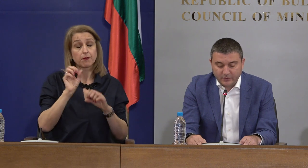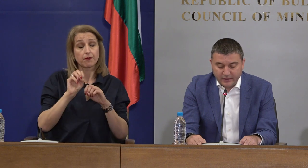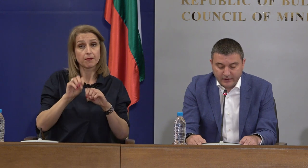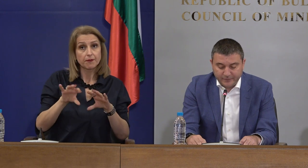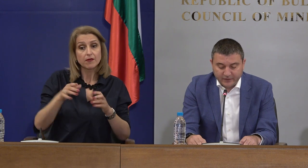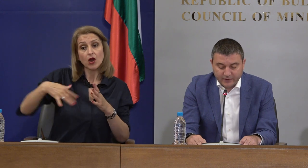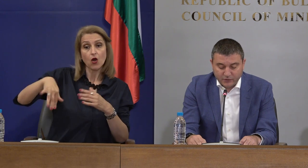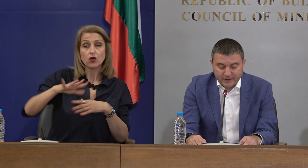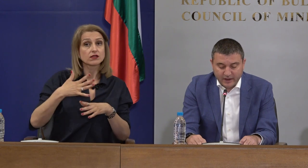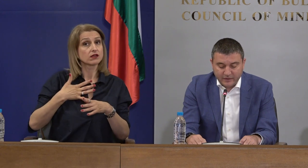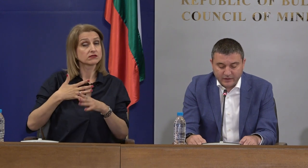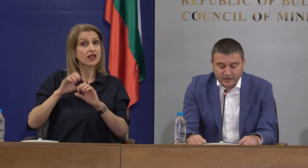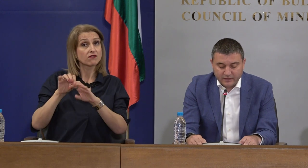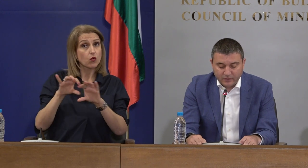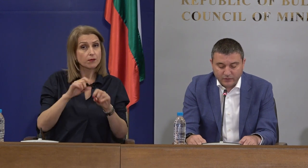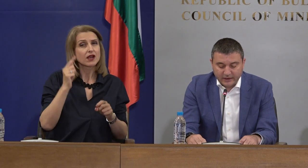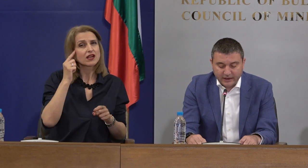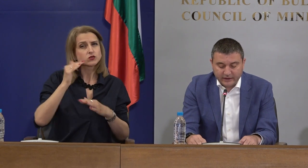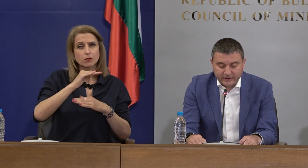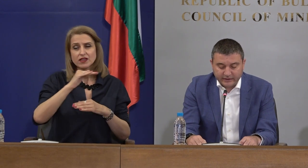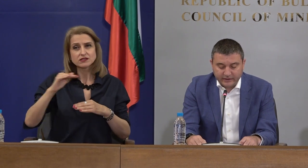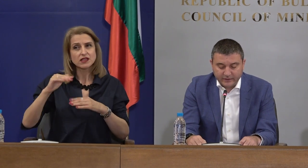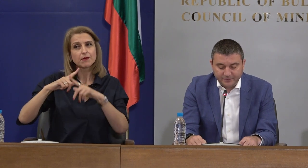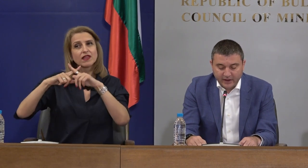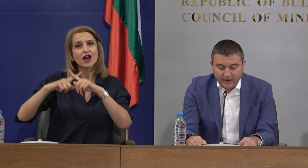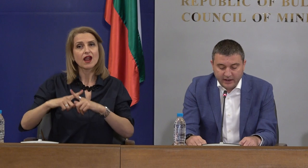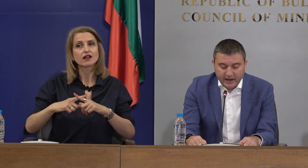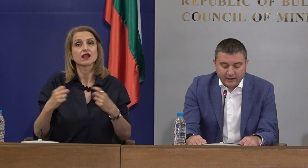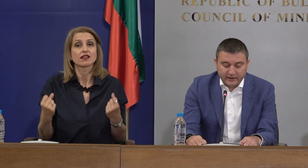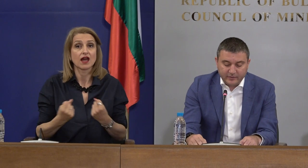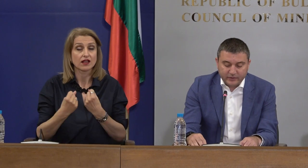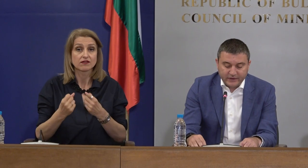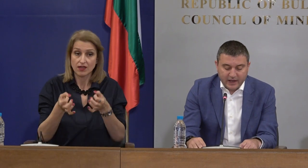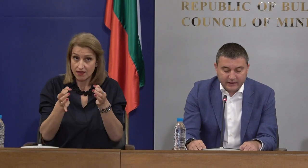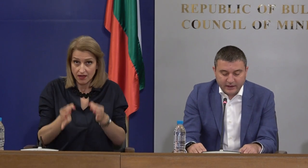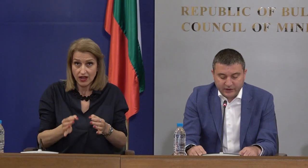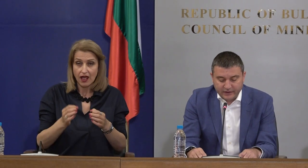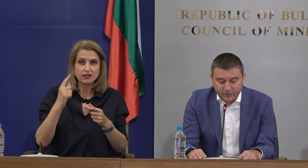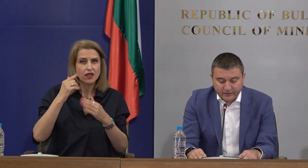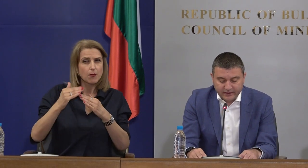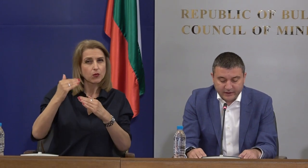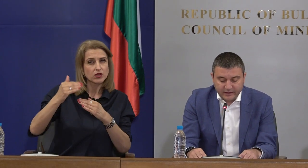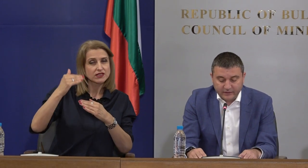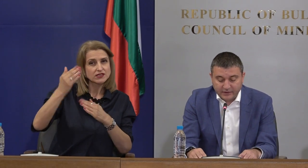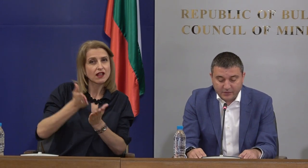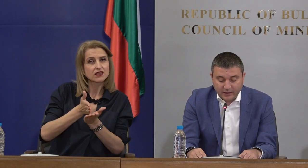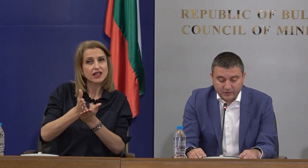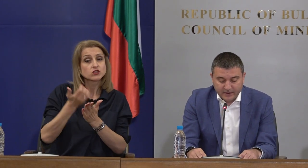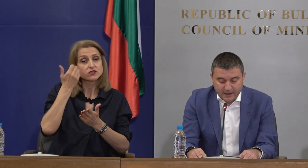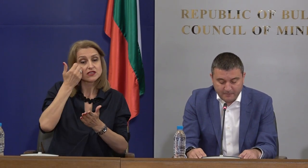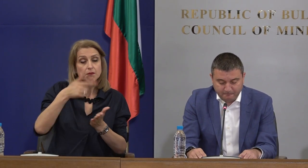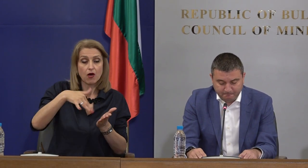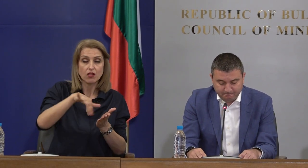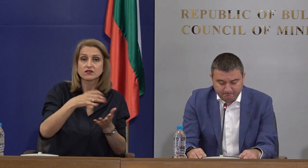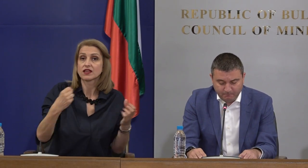са информирани в разумна степен за естеството и характера на актива, реалните и потенциални начини за ползване на актива и състоянието